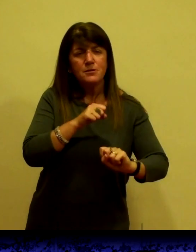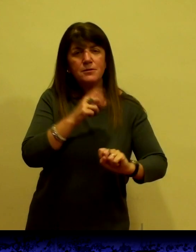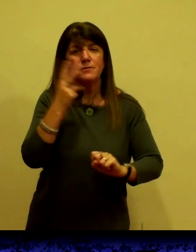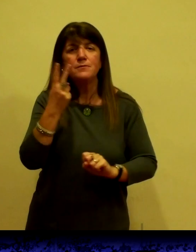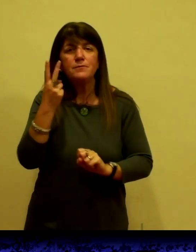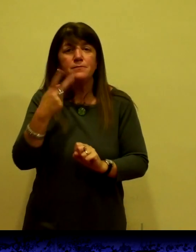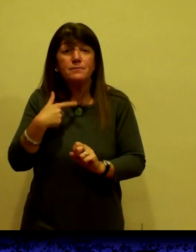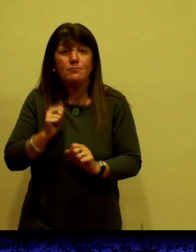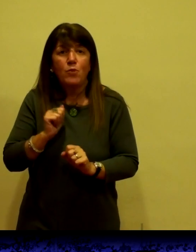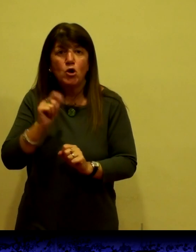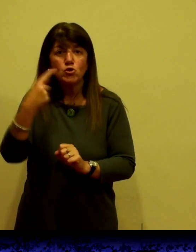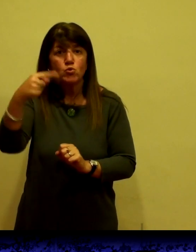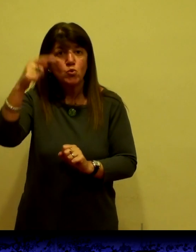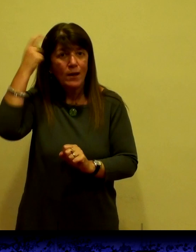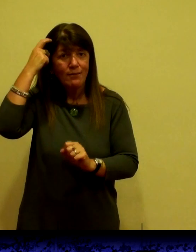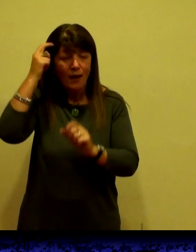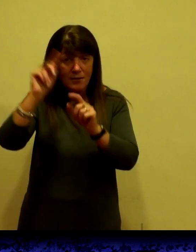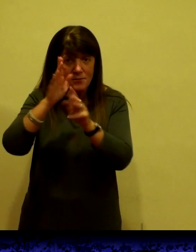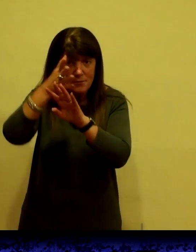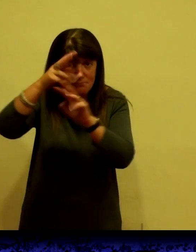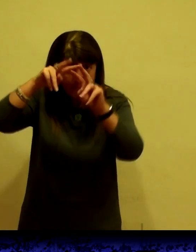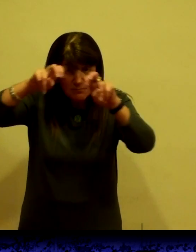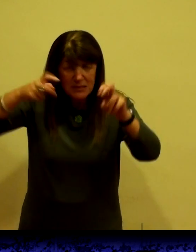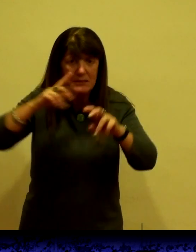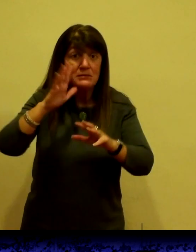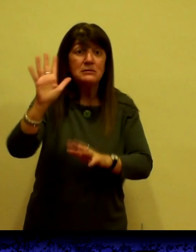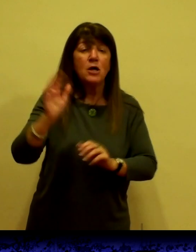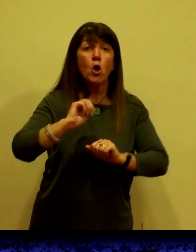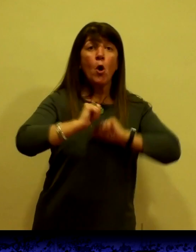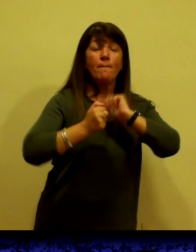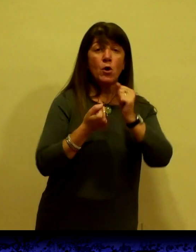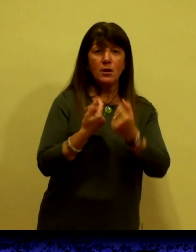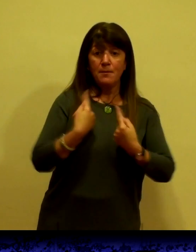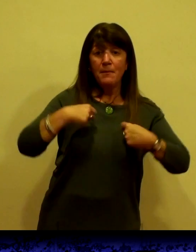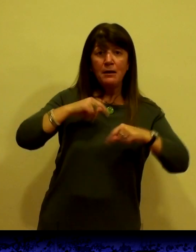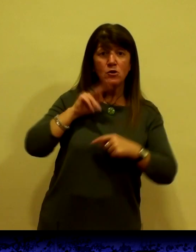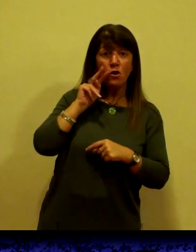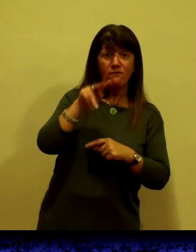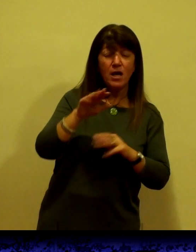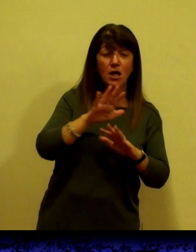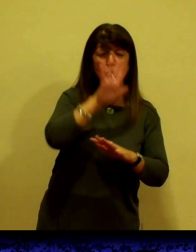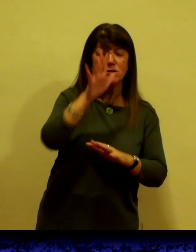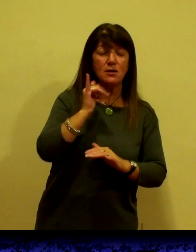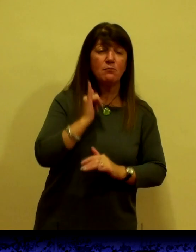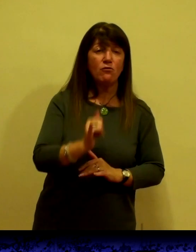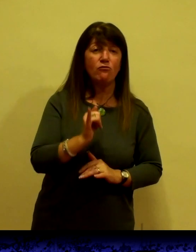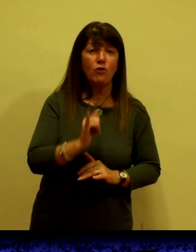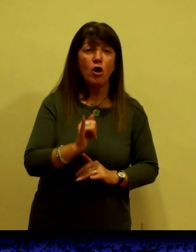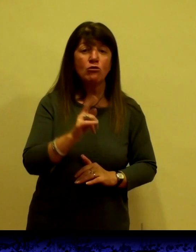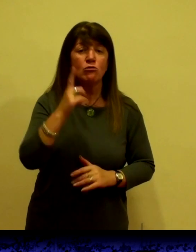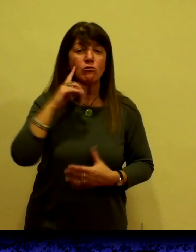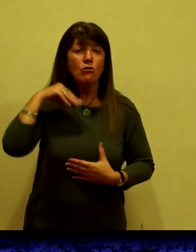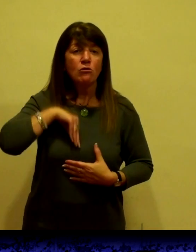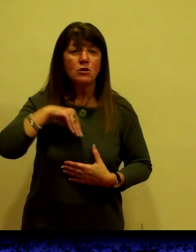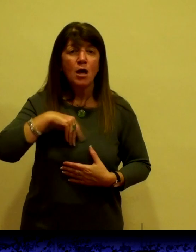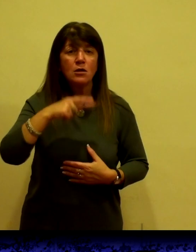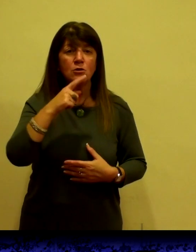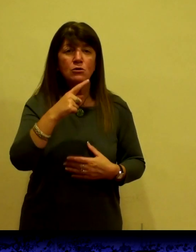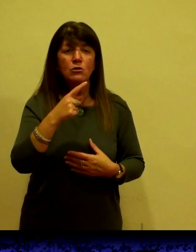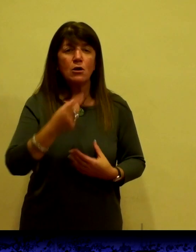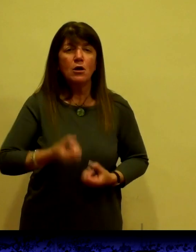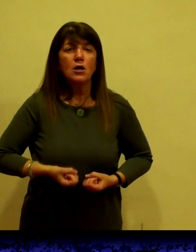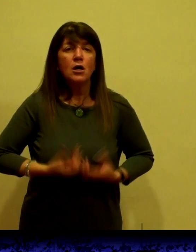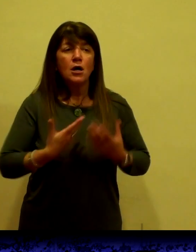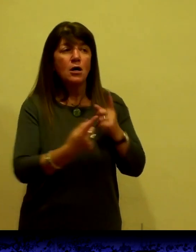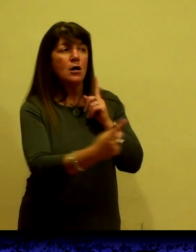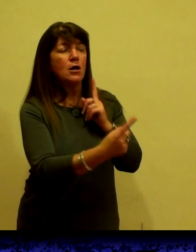entrare nella testa degli altri, quindi non sappiamo, dal comportamento sembra non abbiano interesse e motivazione a confrontarsi